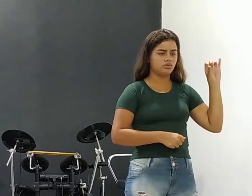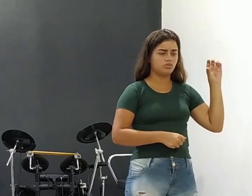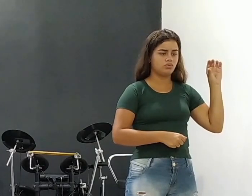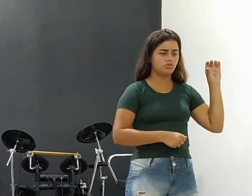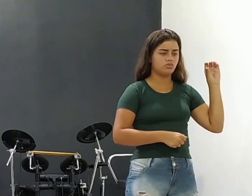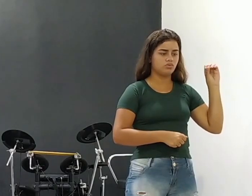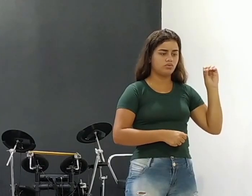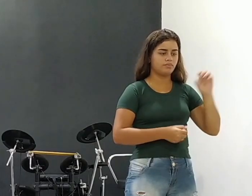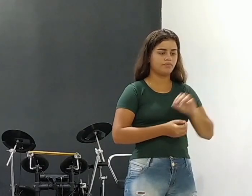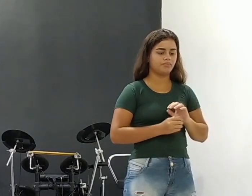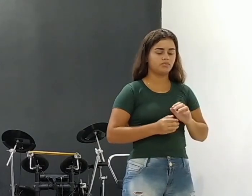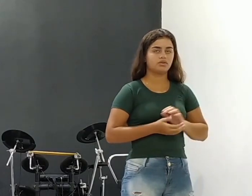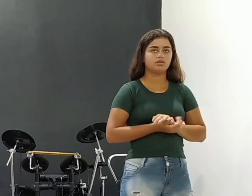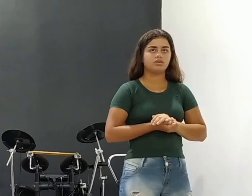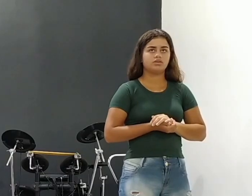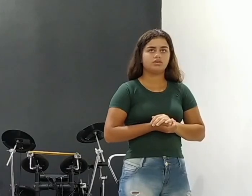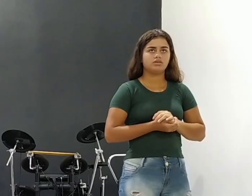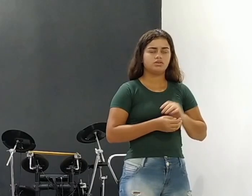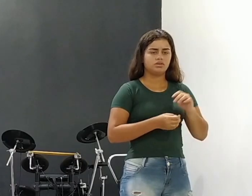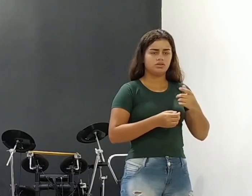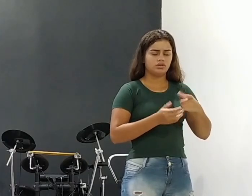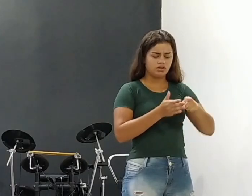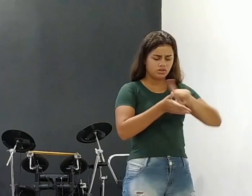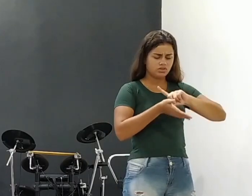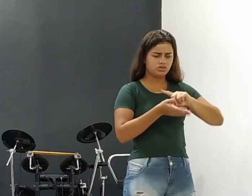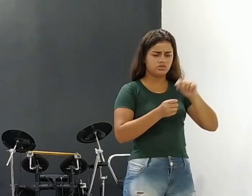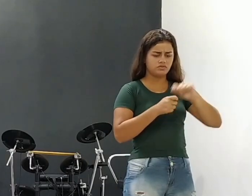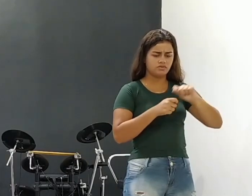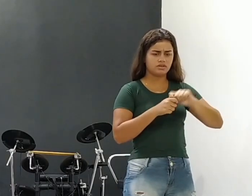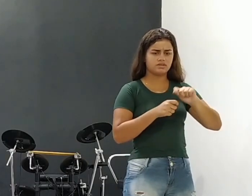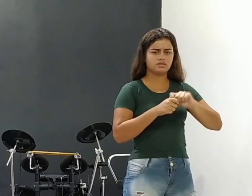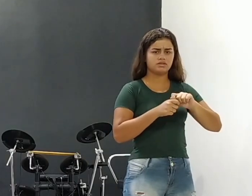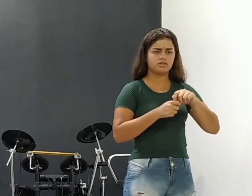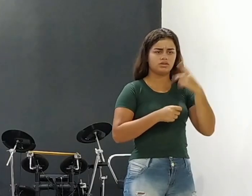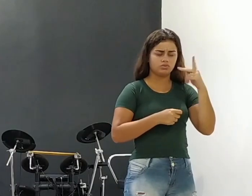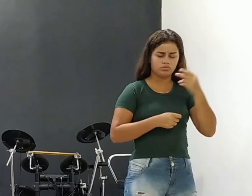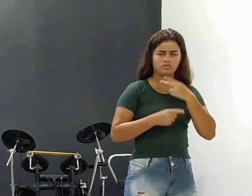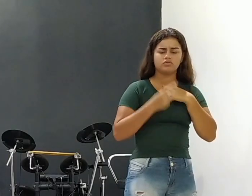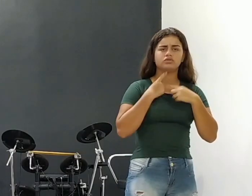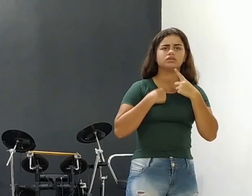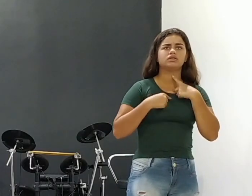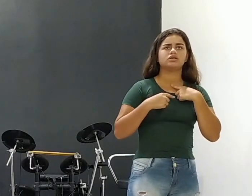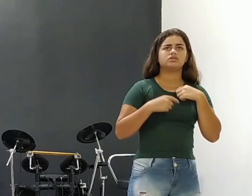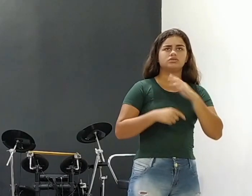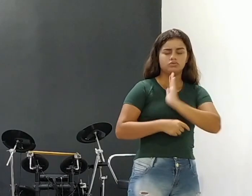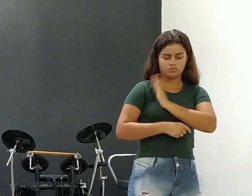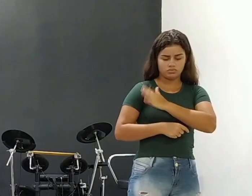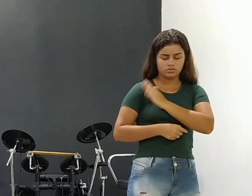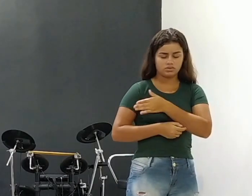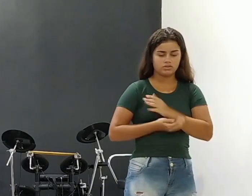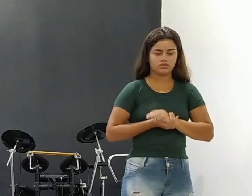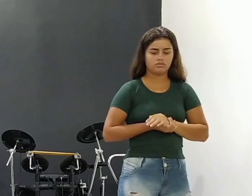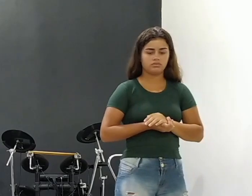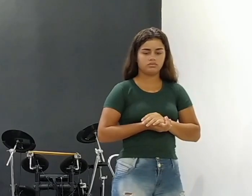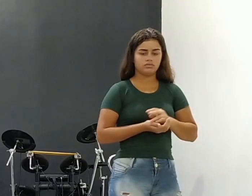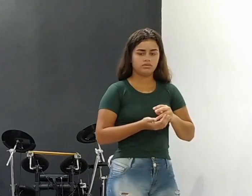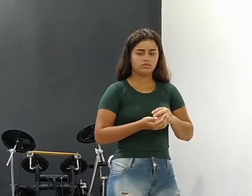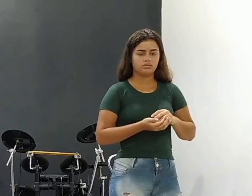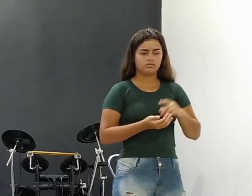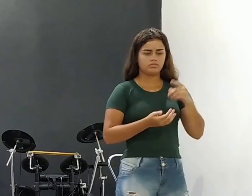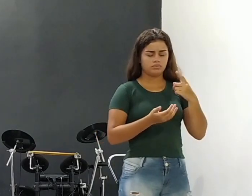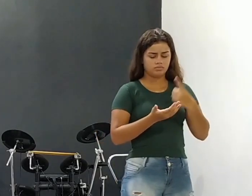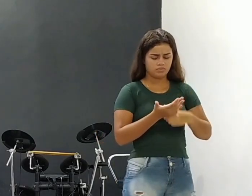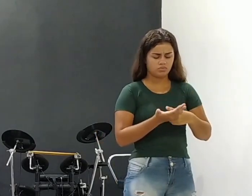subir Jericó, antes de fazer o que você quer, antes de fazer o que está no teu coração, firma um compromisso